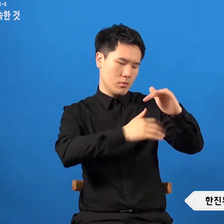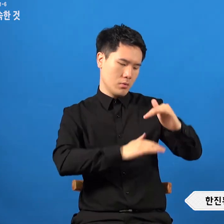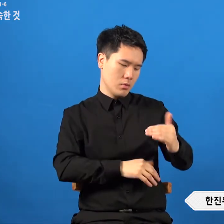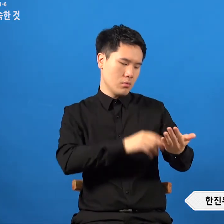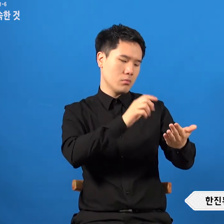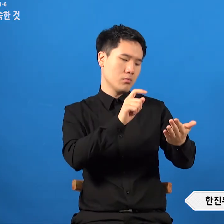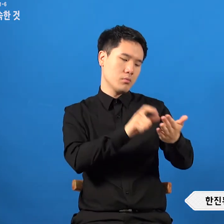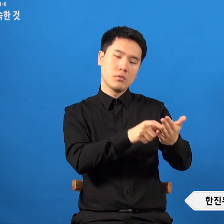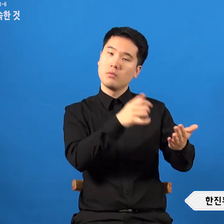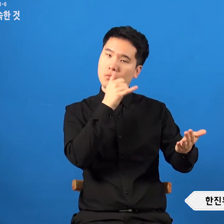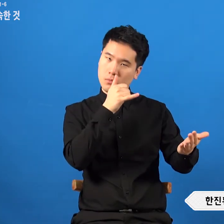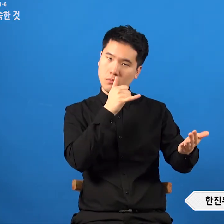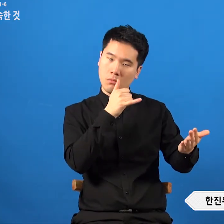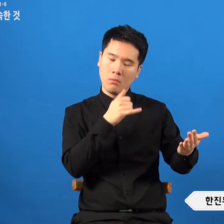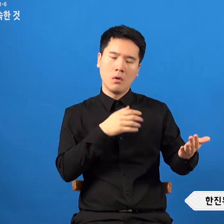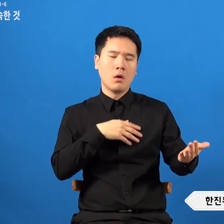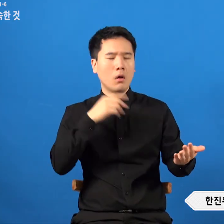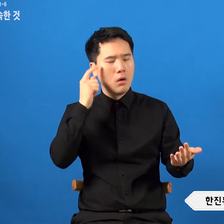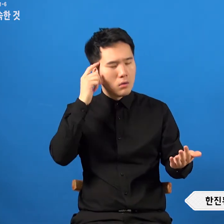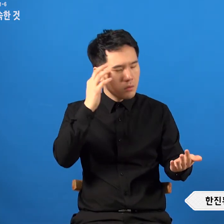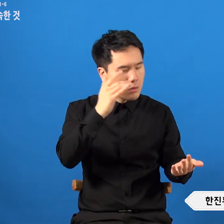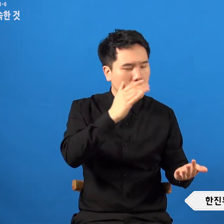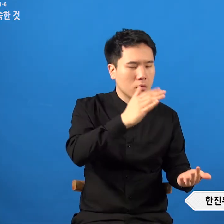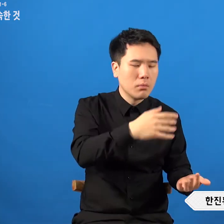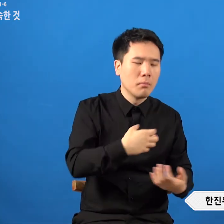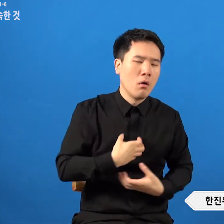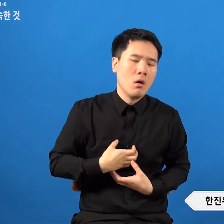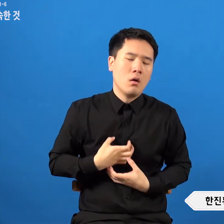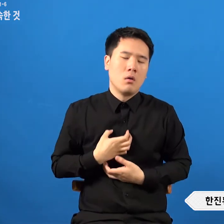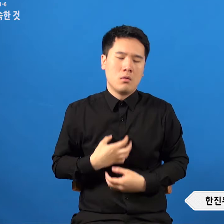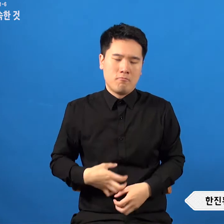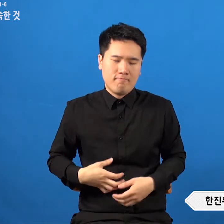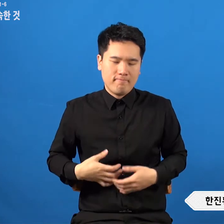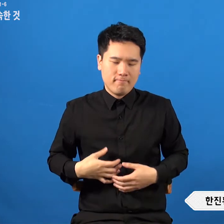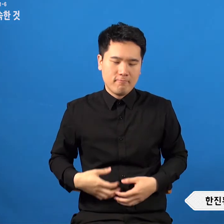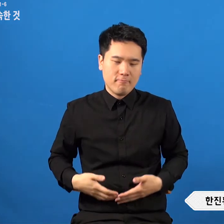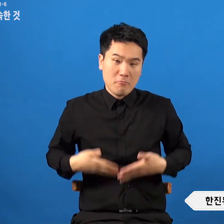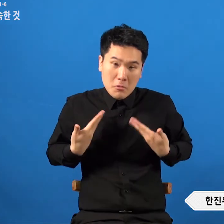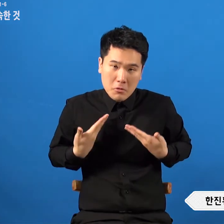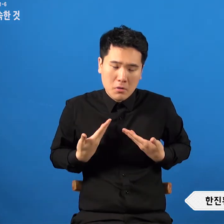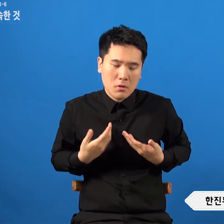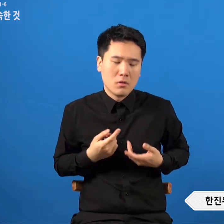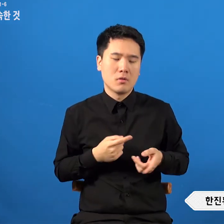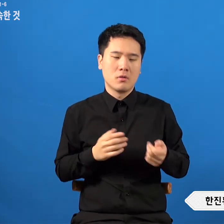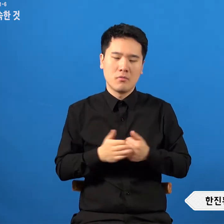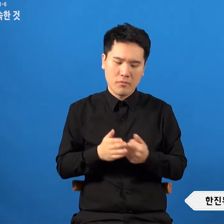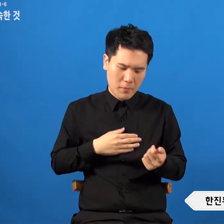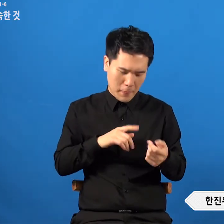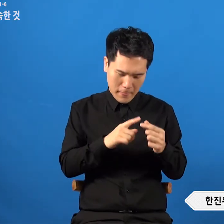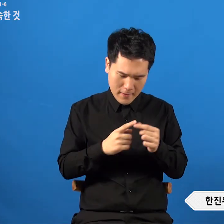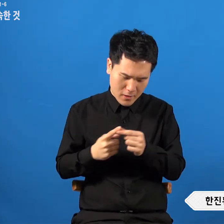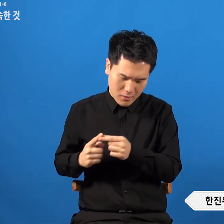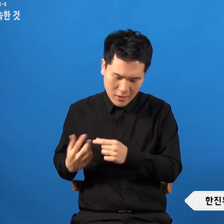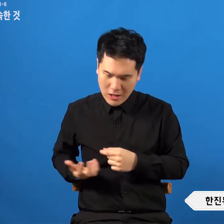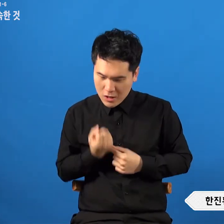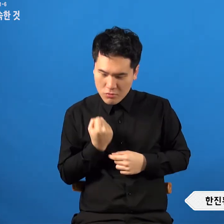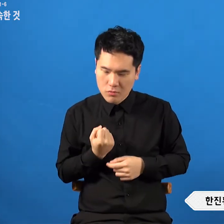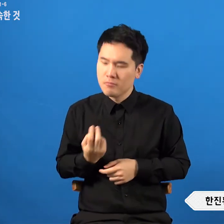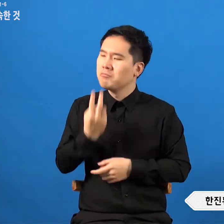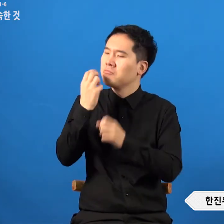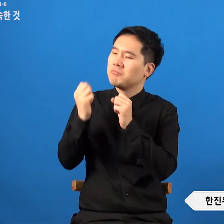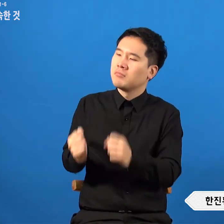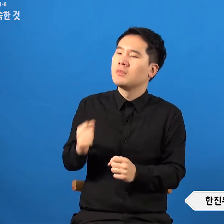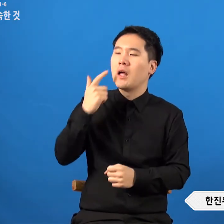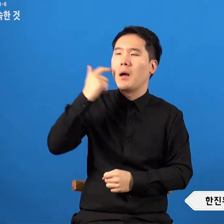있었습니다. 그리움이 북받쳐 올라서 딸이 그 기사를 들고 아직 생존해 있는 아빠를